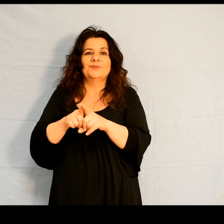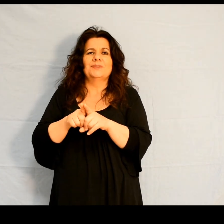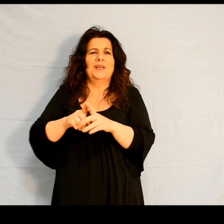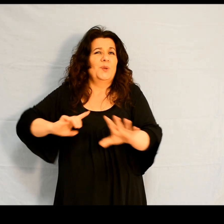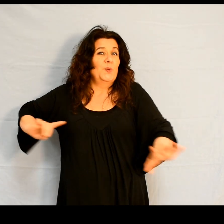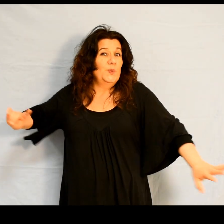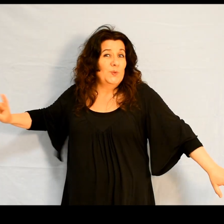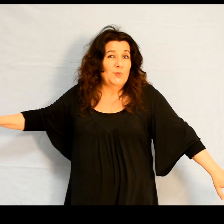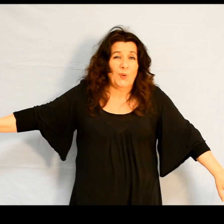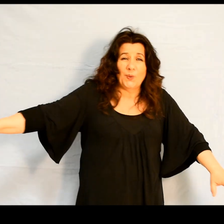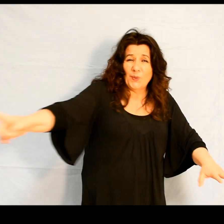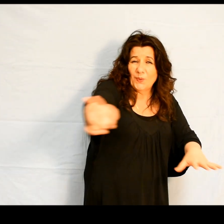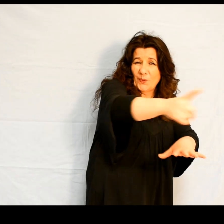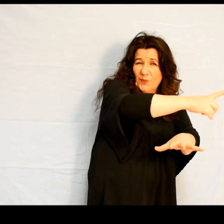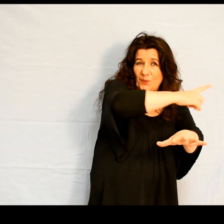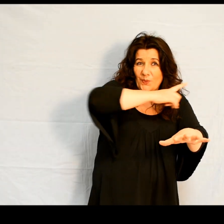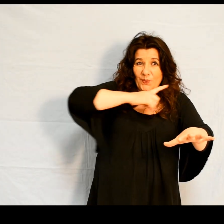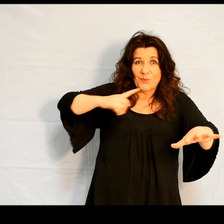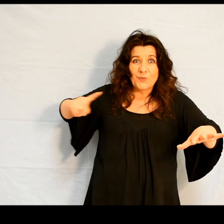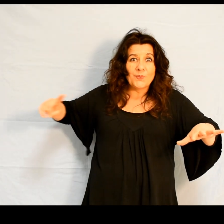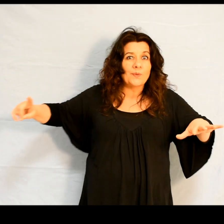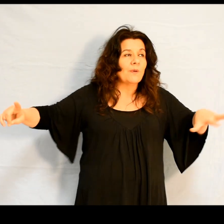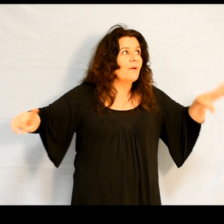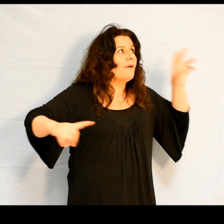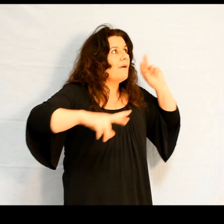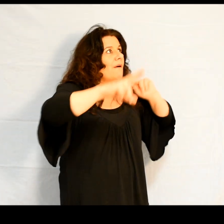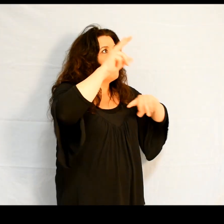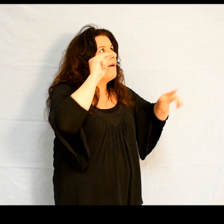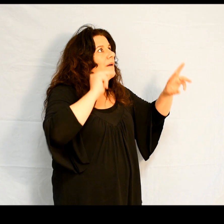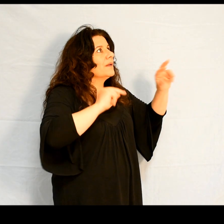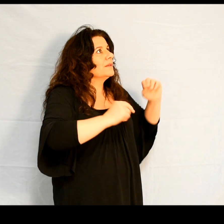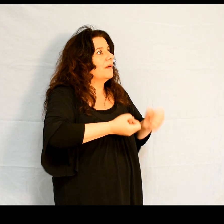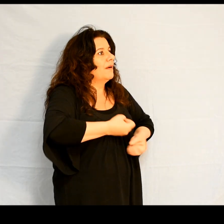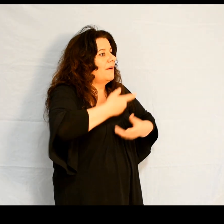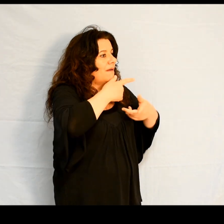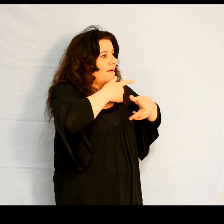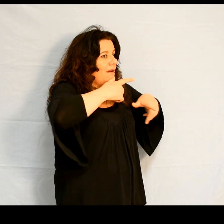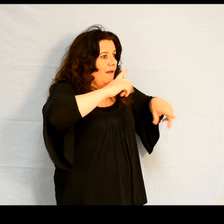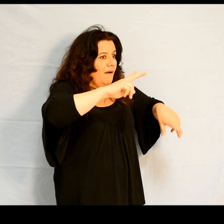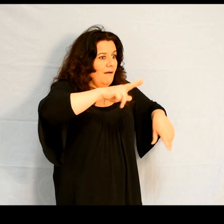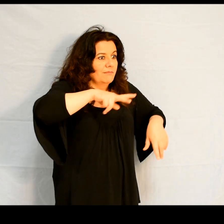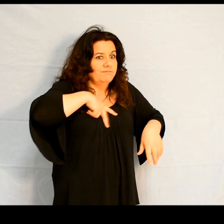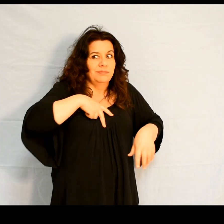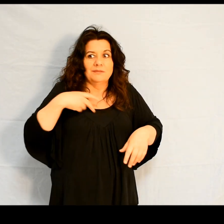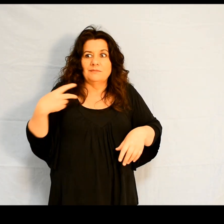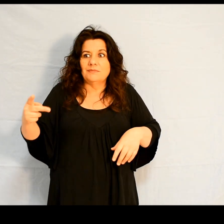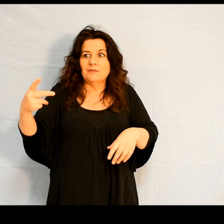Tous, nous les entendons parler dans nos langues des merveilles de Dieu.